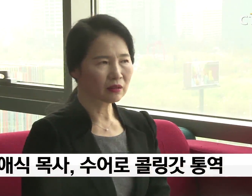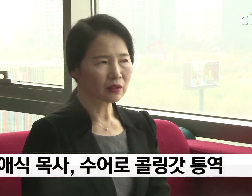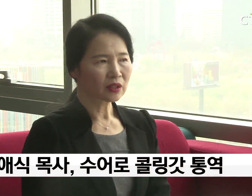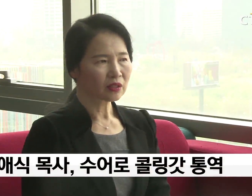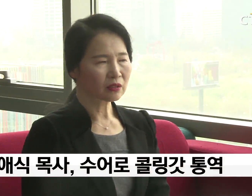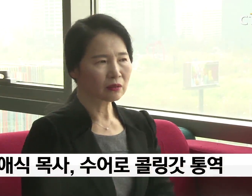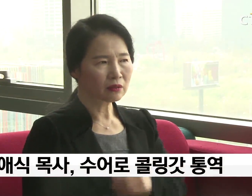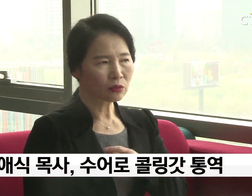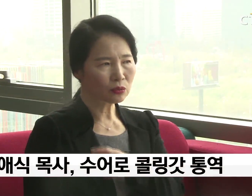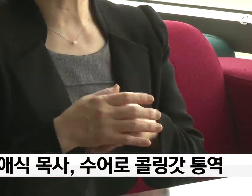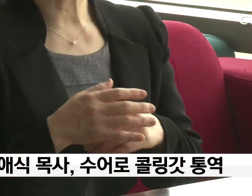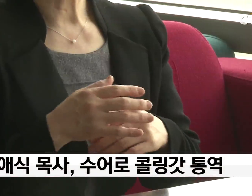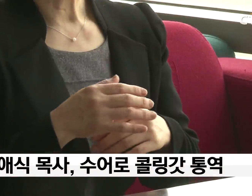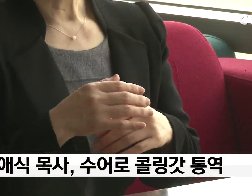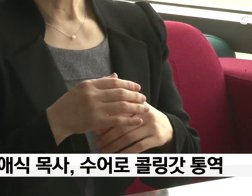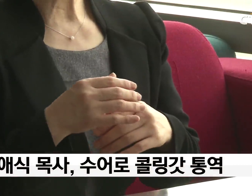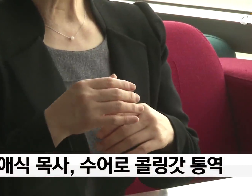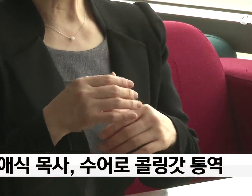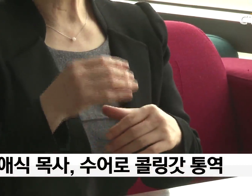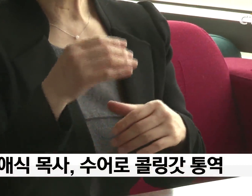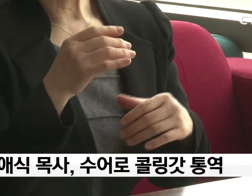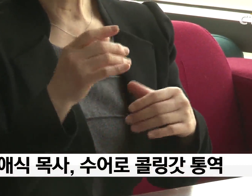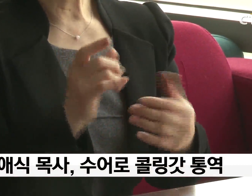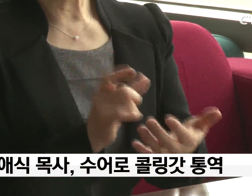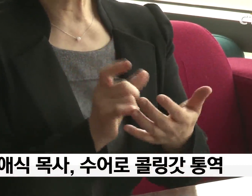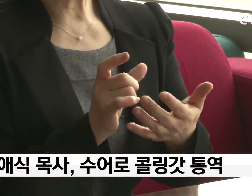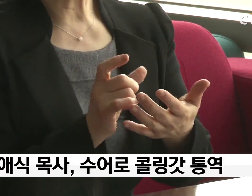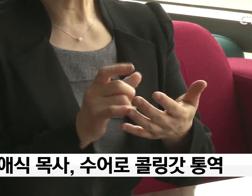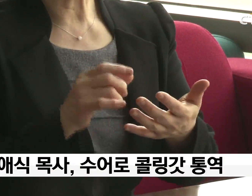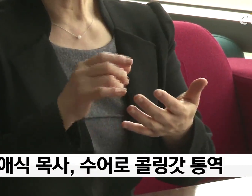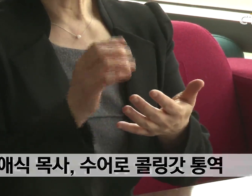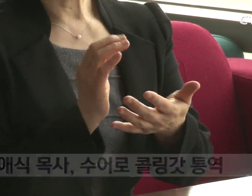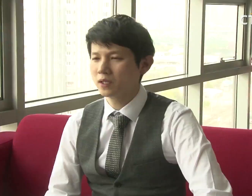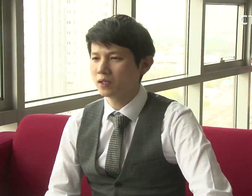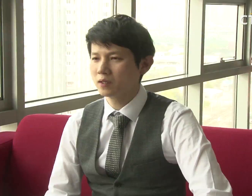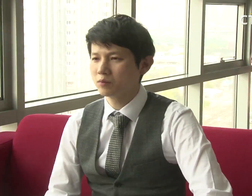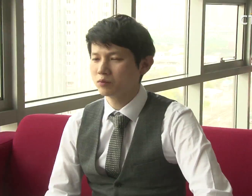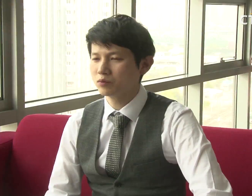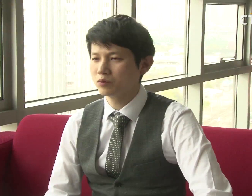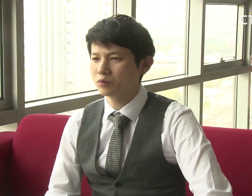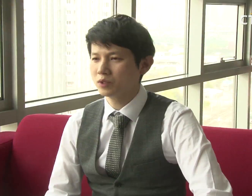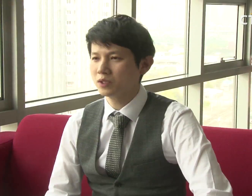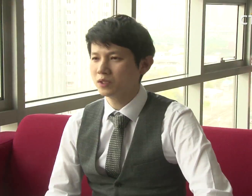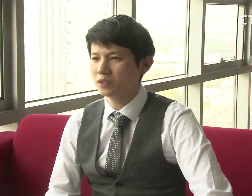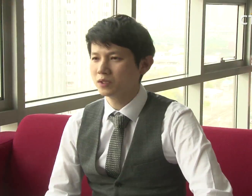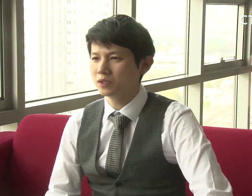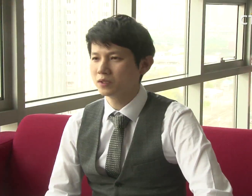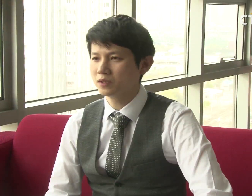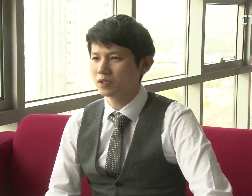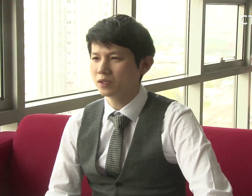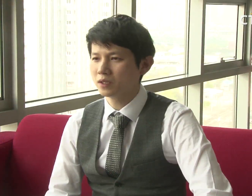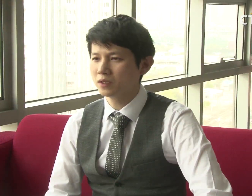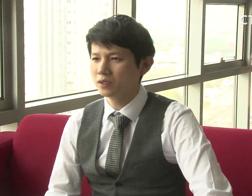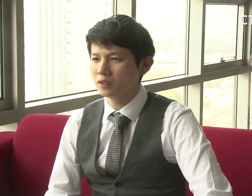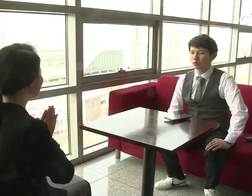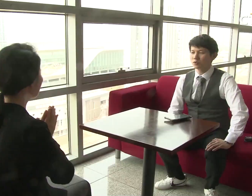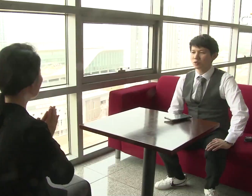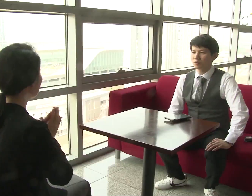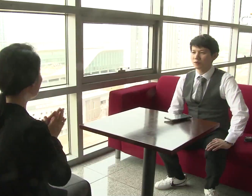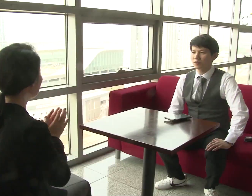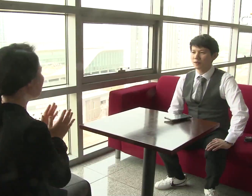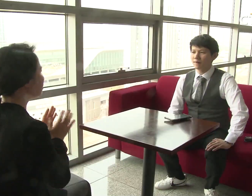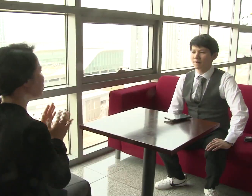제목 중 하나였습니다. CTS를 시청하고 때로 방송에 출연하기도 하며 은혜를 받았던 경험을